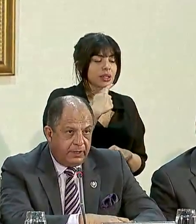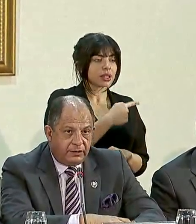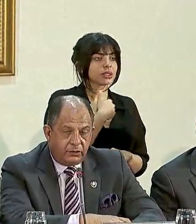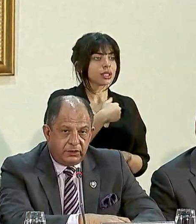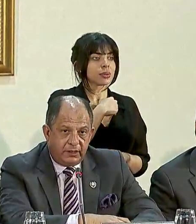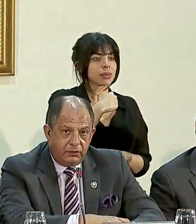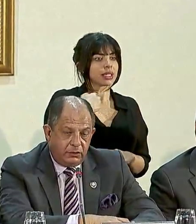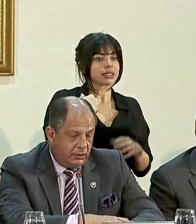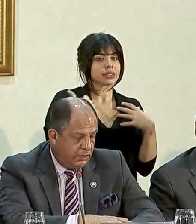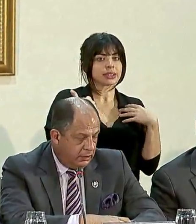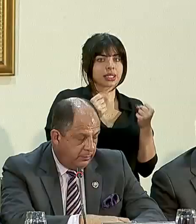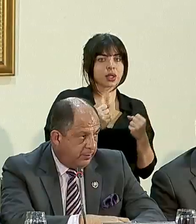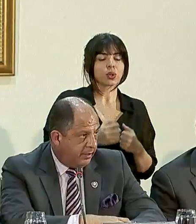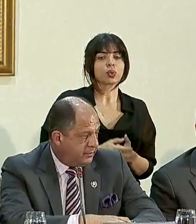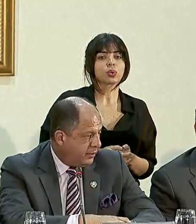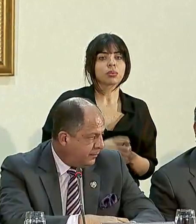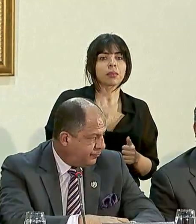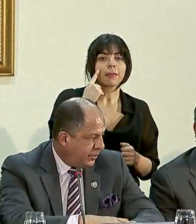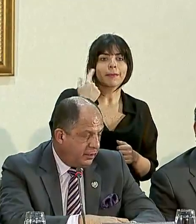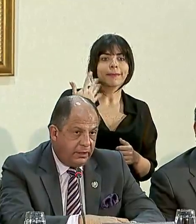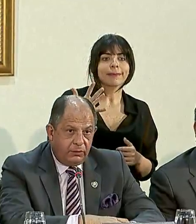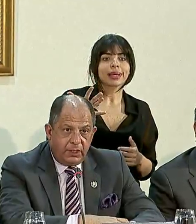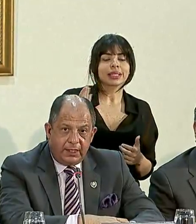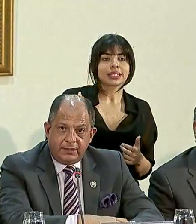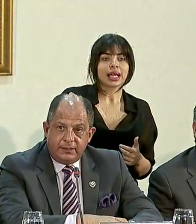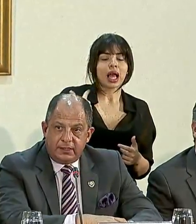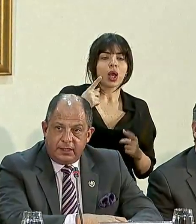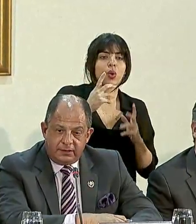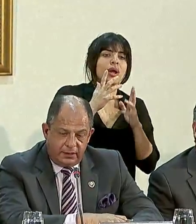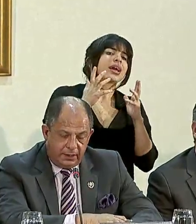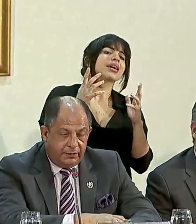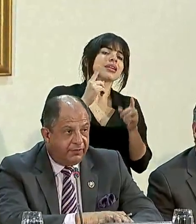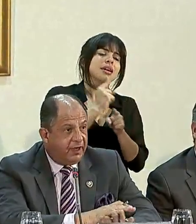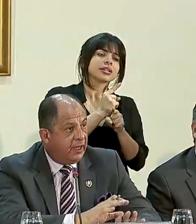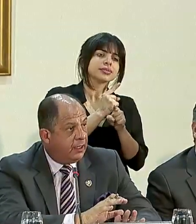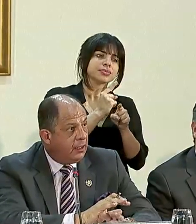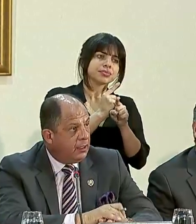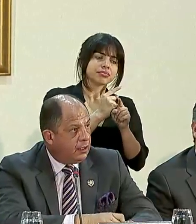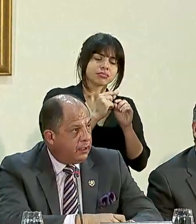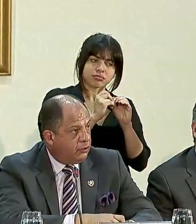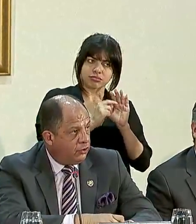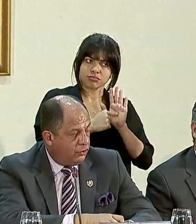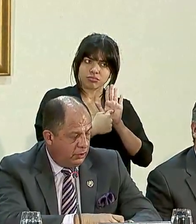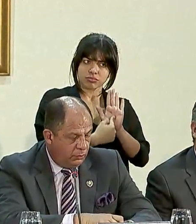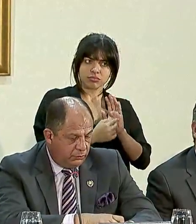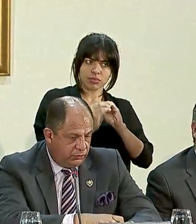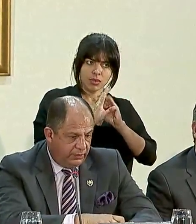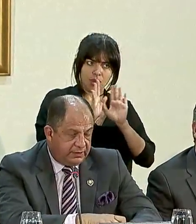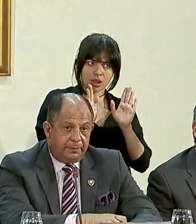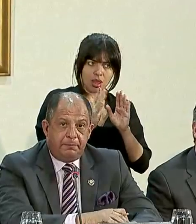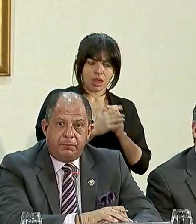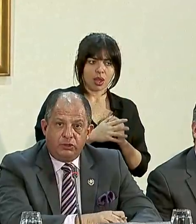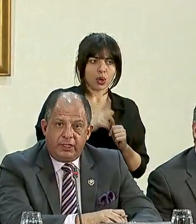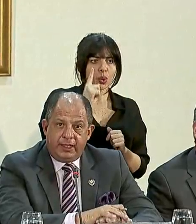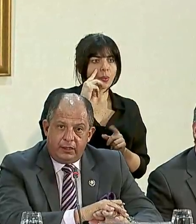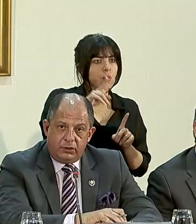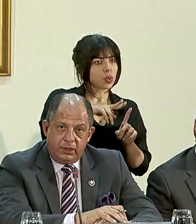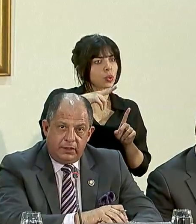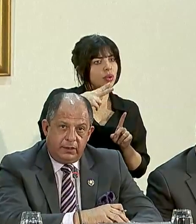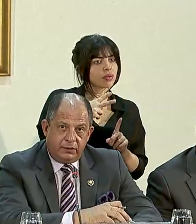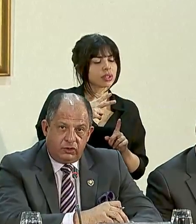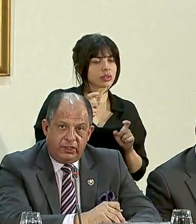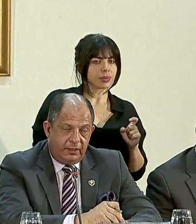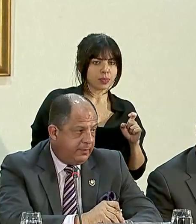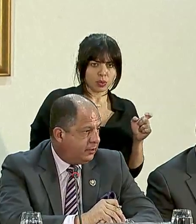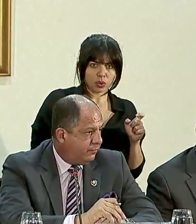el señor ministro de Salud, que me parece tiene una gran sensatez y que refleja, creo yo, un punto de vista ponderado